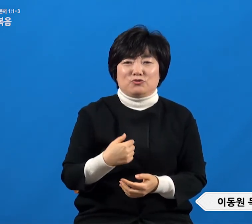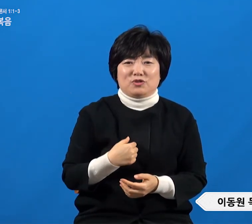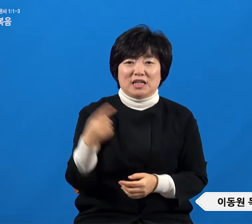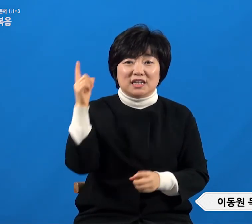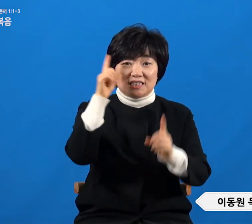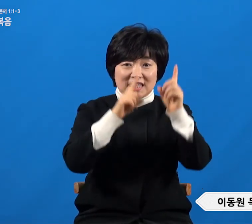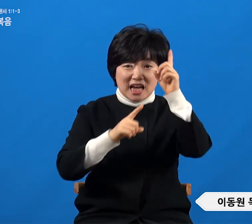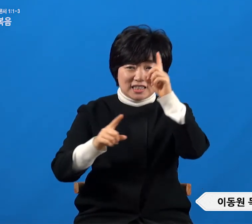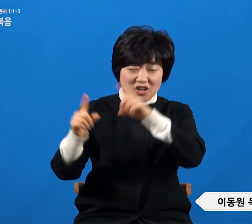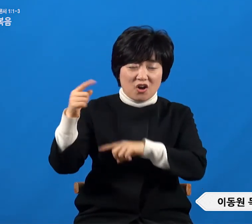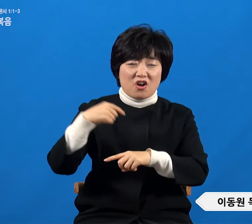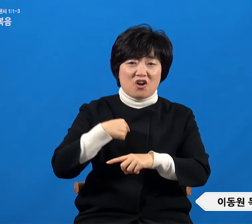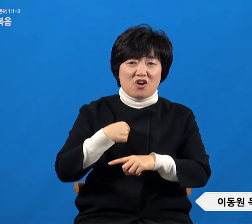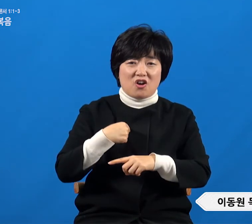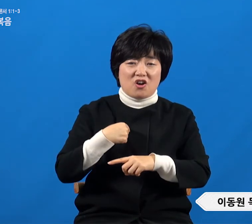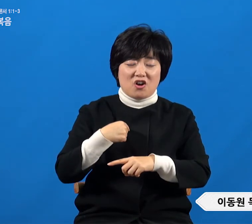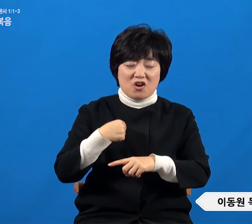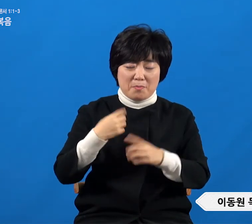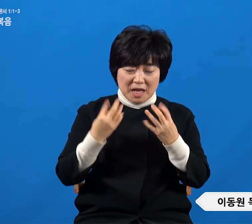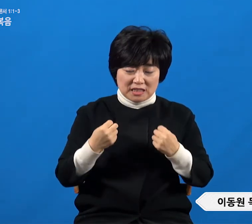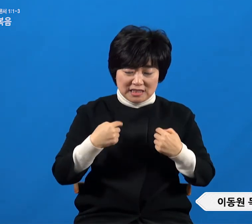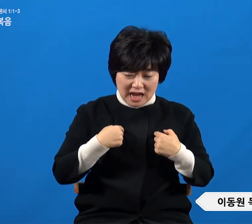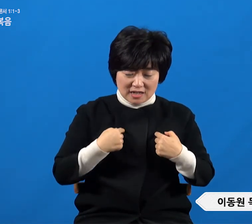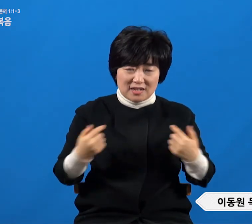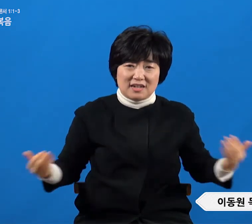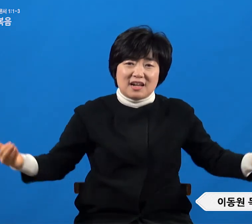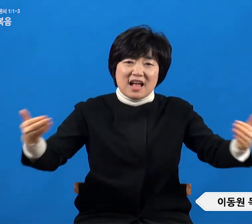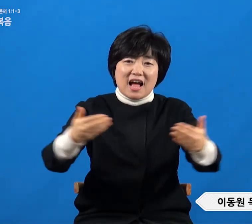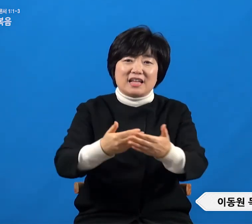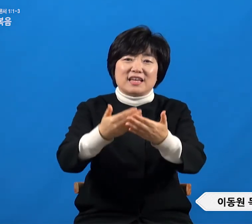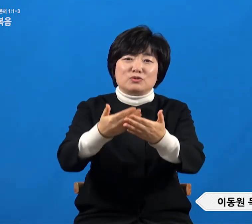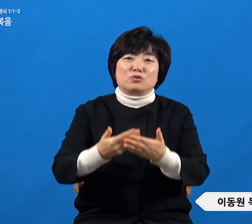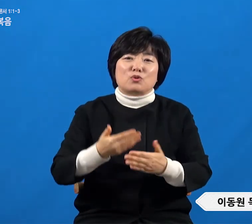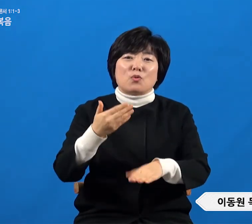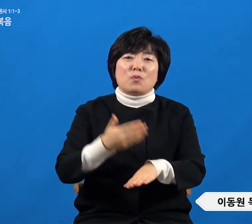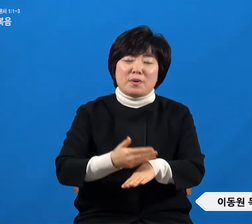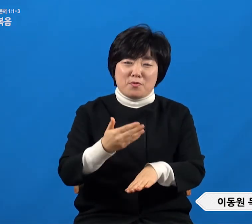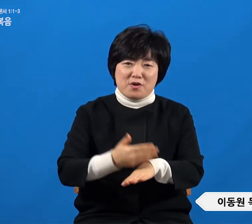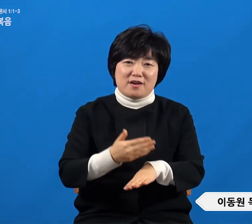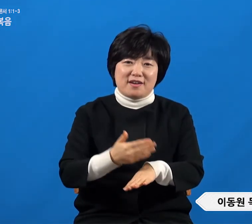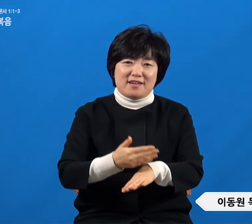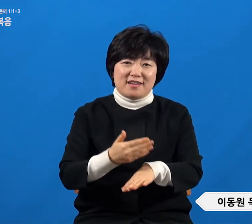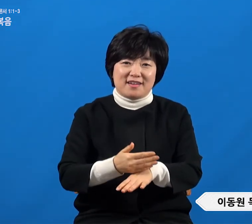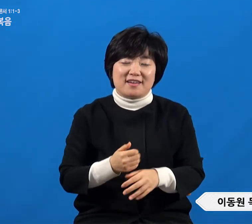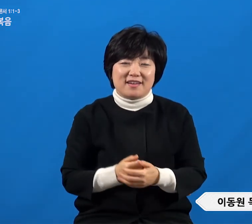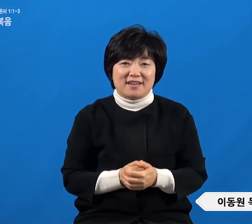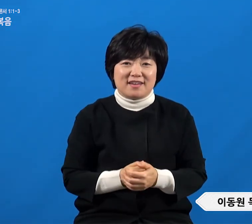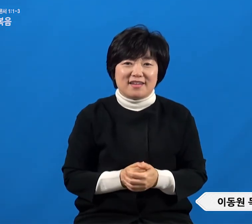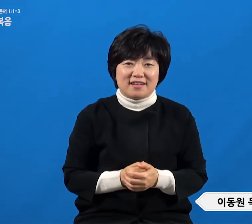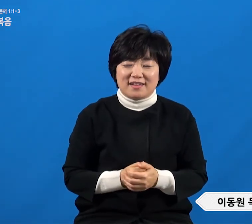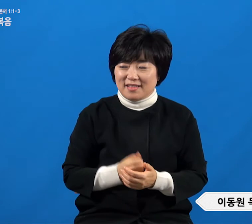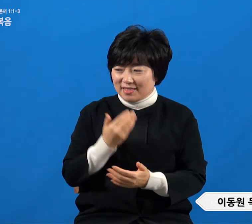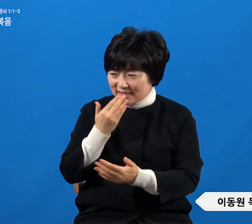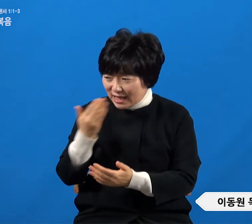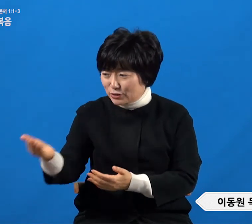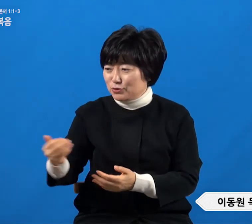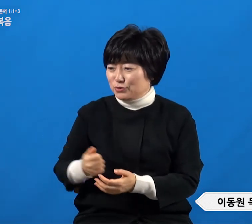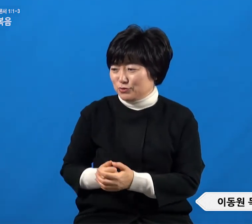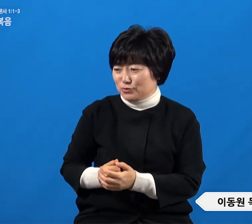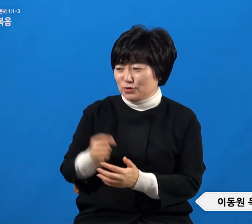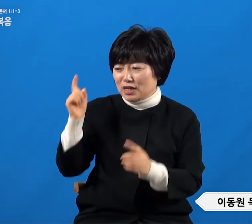상처투성이 안아줘서 고마워요. 한번 해봐요. 옆에 있는 사람에게 시작.